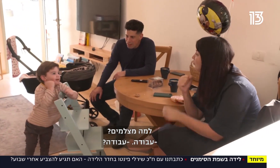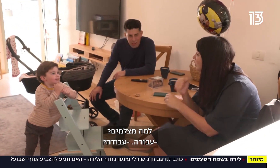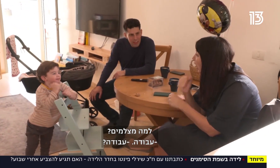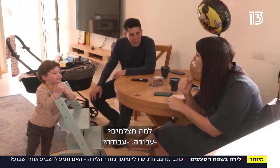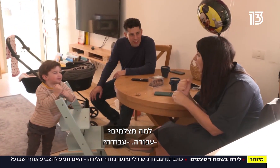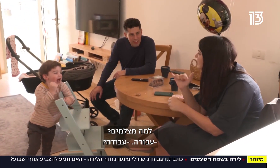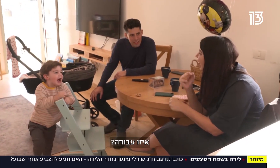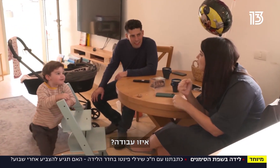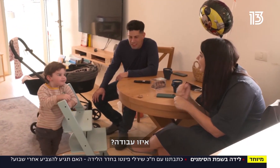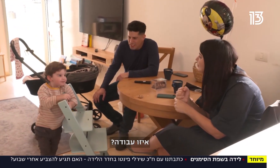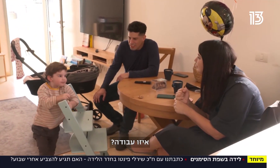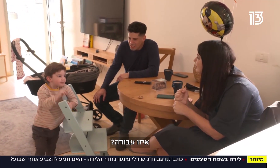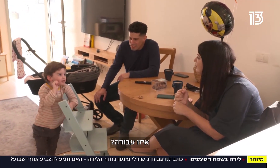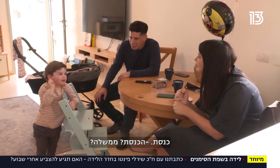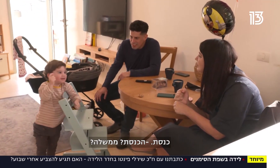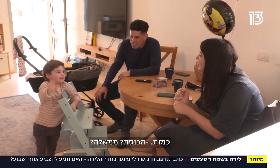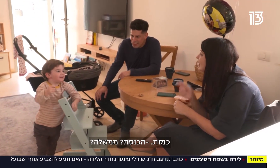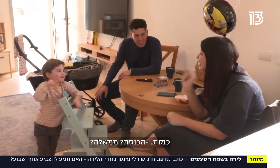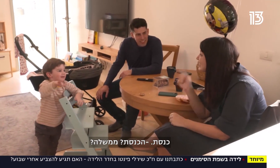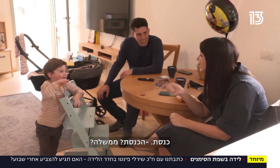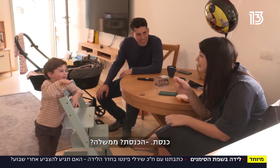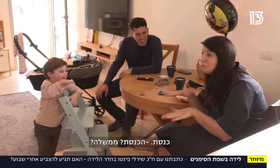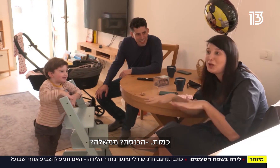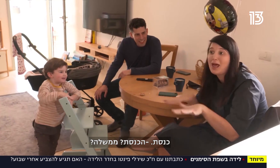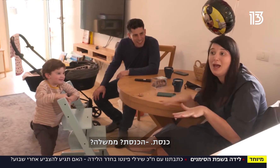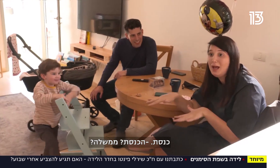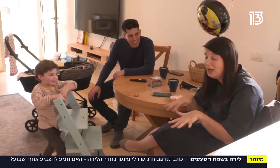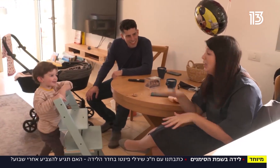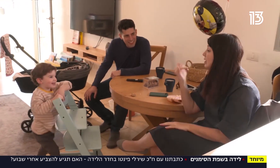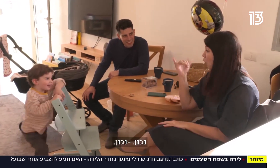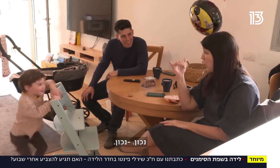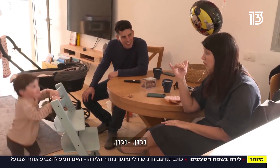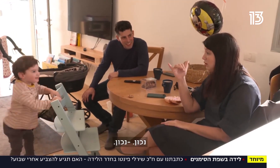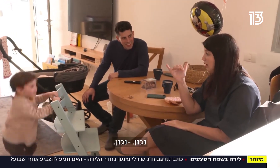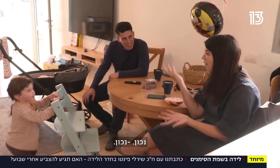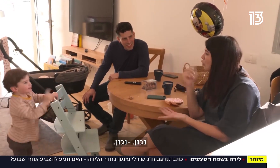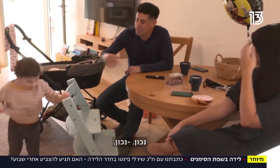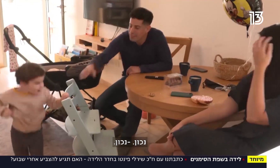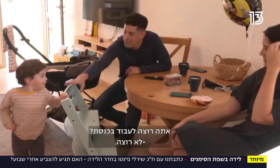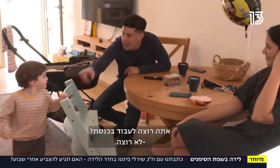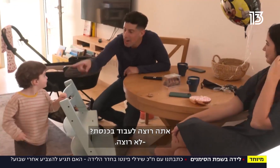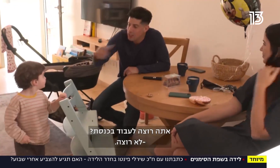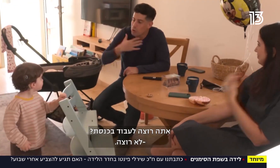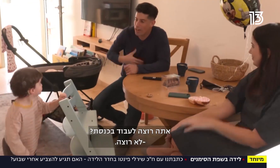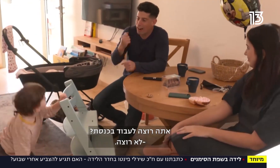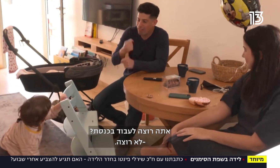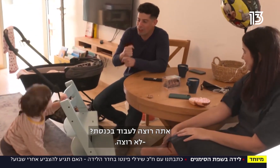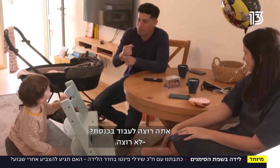עבודה? אז זה עבודה. כנסת? ממשלה? נכון. אתה רוצה